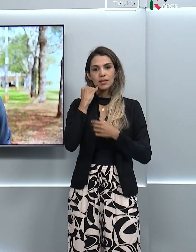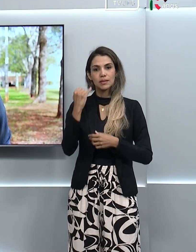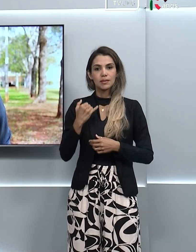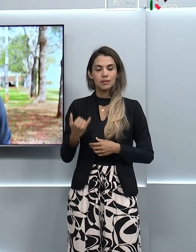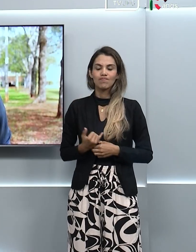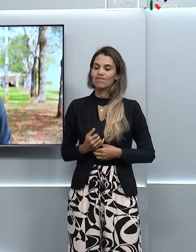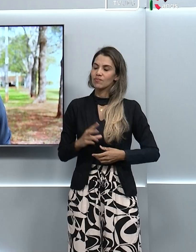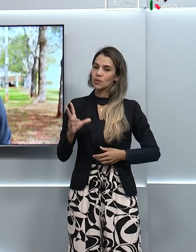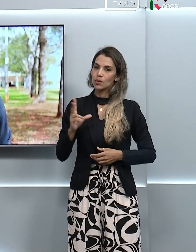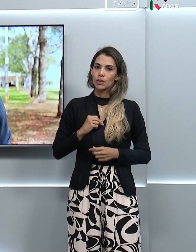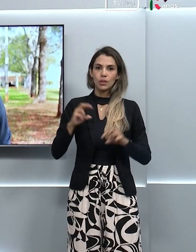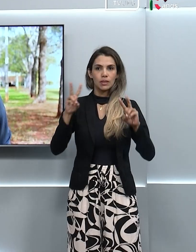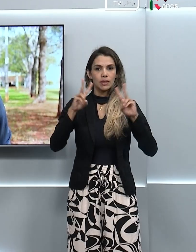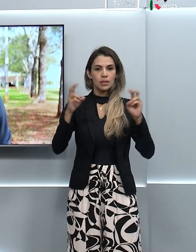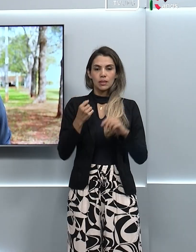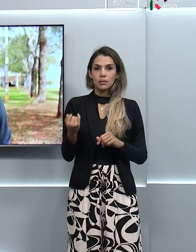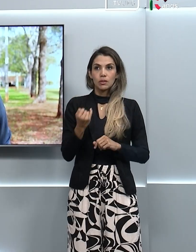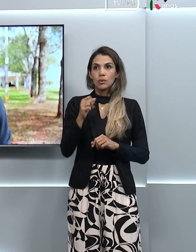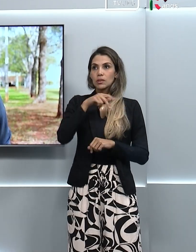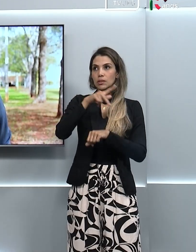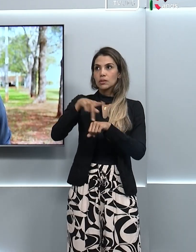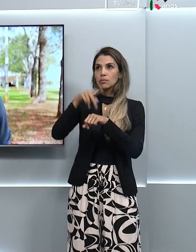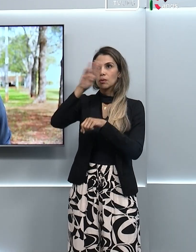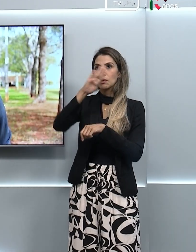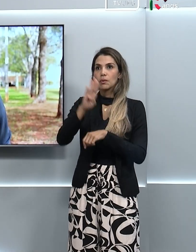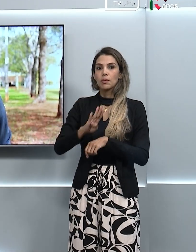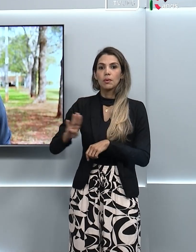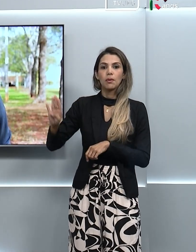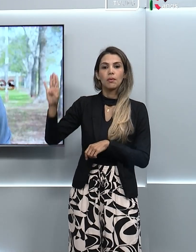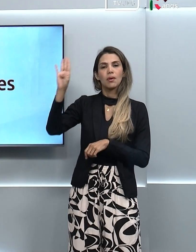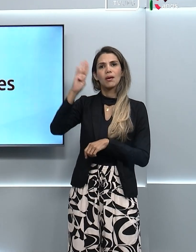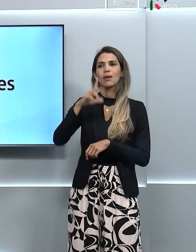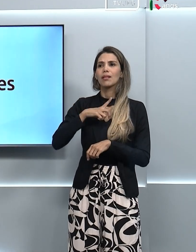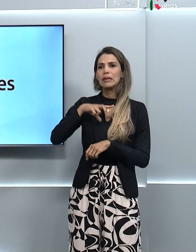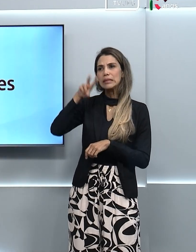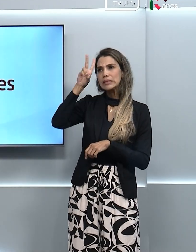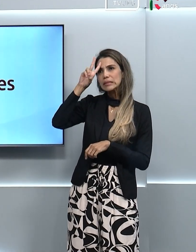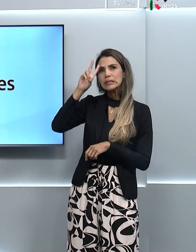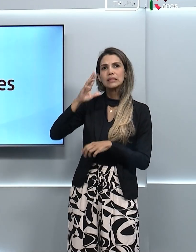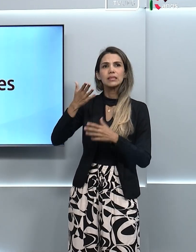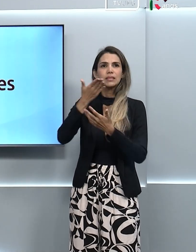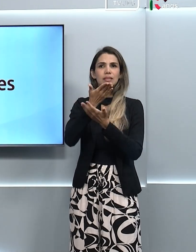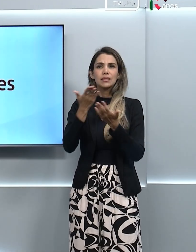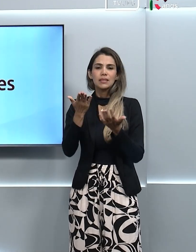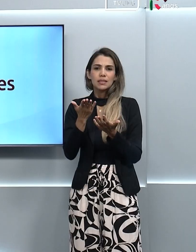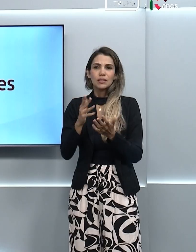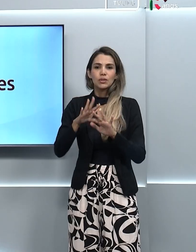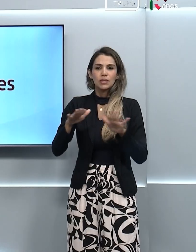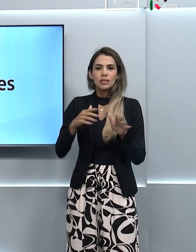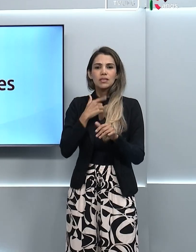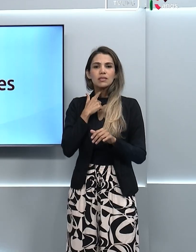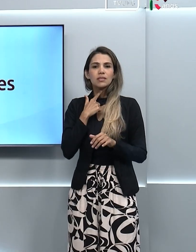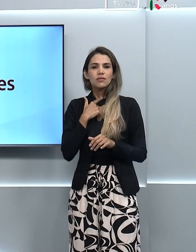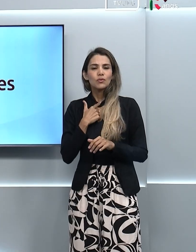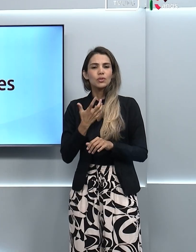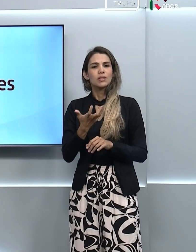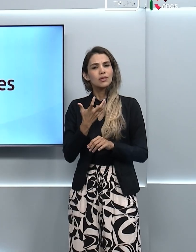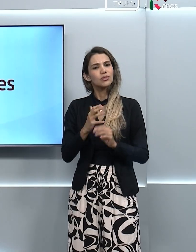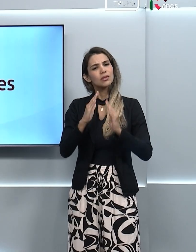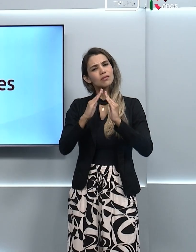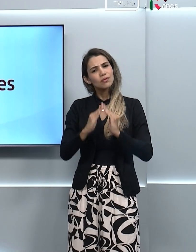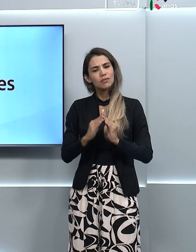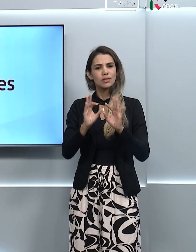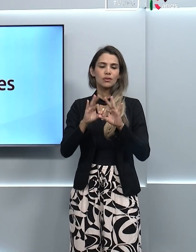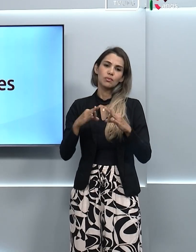Assunto importante, Em todo o país temos as histórias de tantas crianças que gostariam de uma família, um lar.